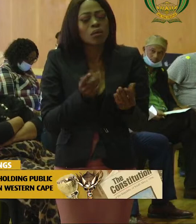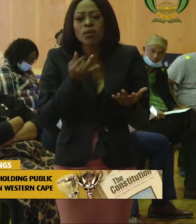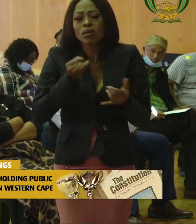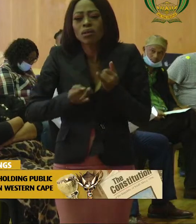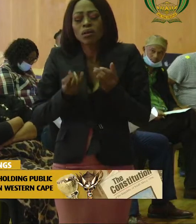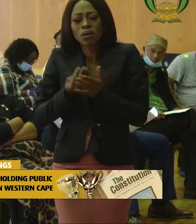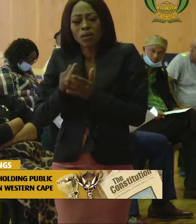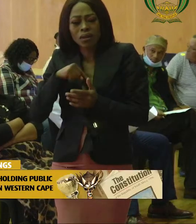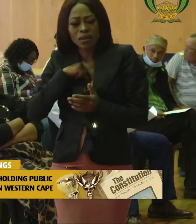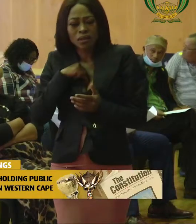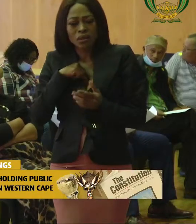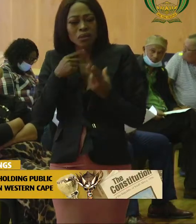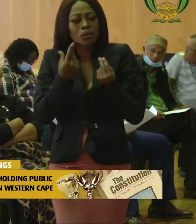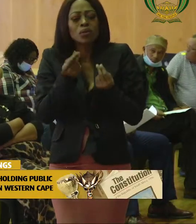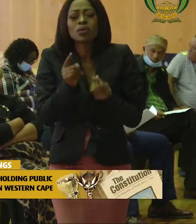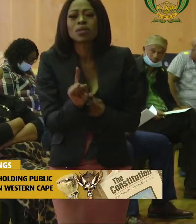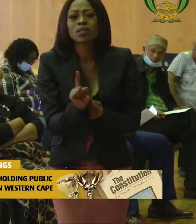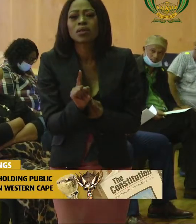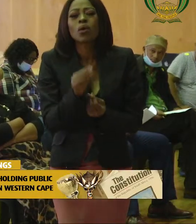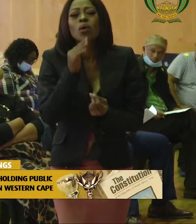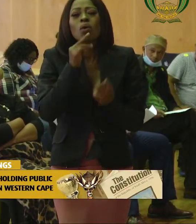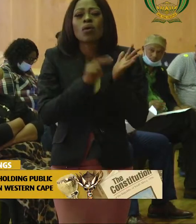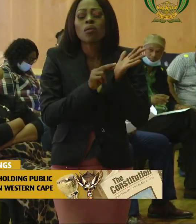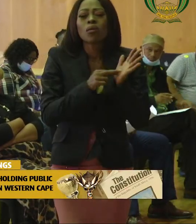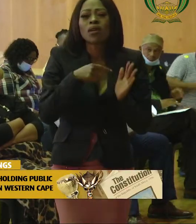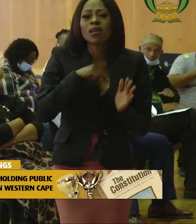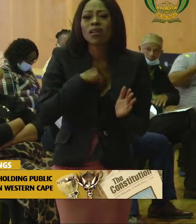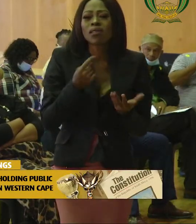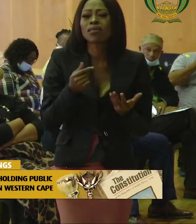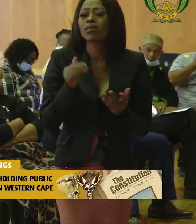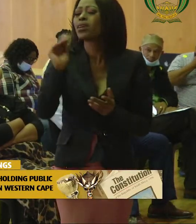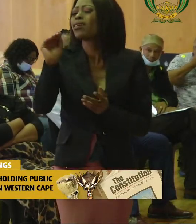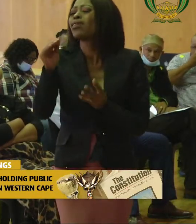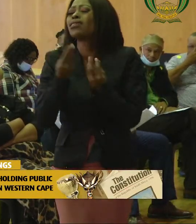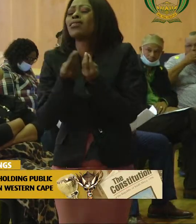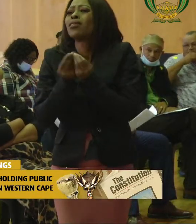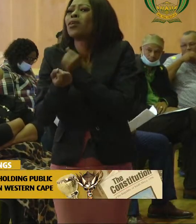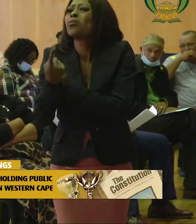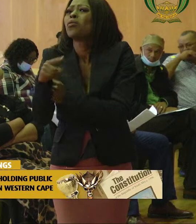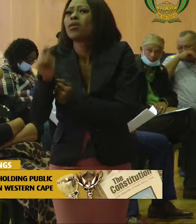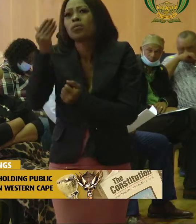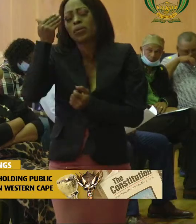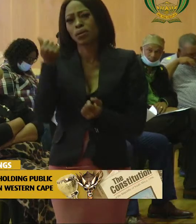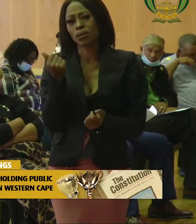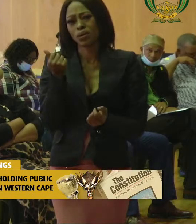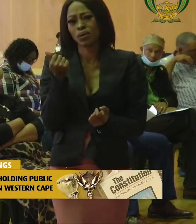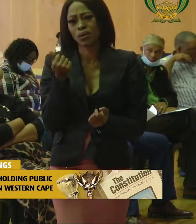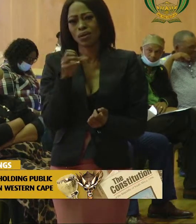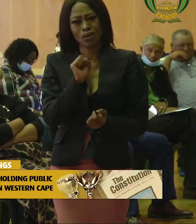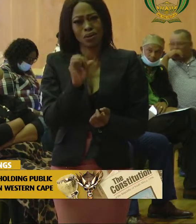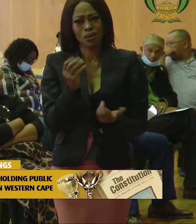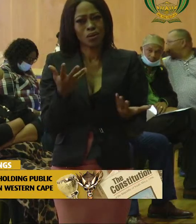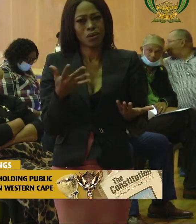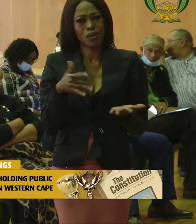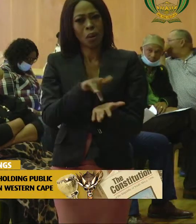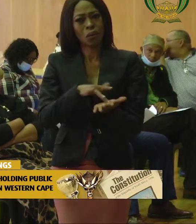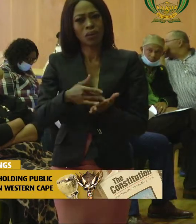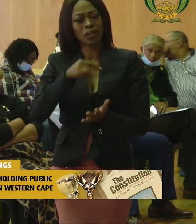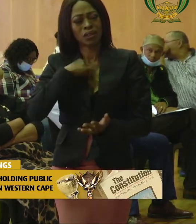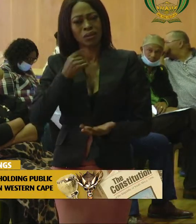Wat toesien om te gaan stem vir iemand wat alreeds 'n verkragsaak teen hom het? So hoe waar laat dit my as 'n